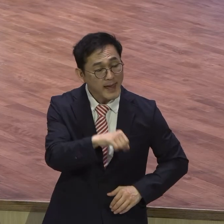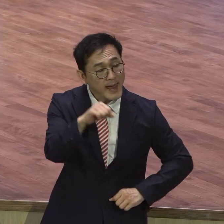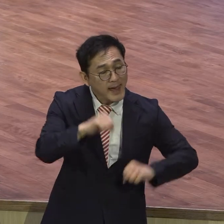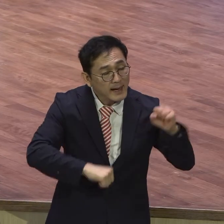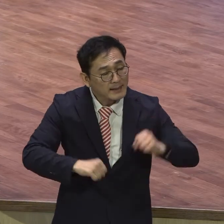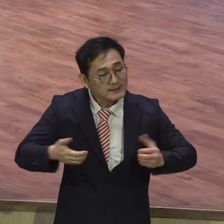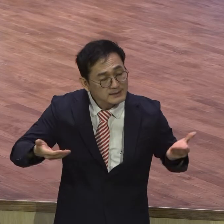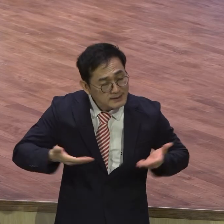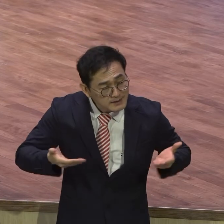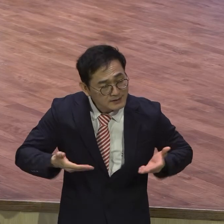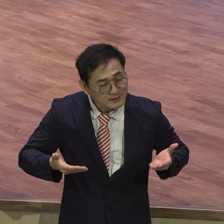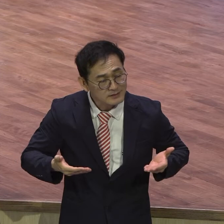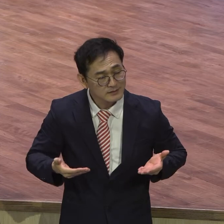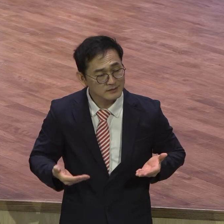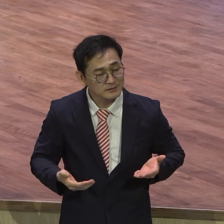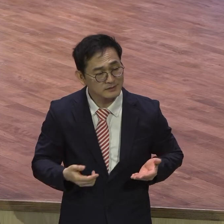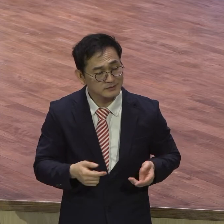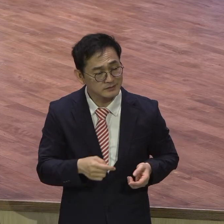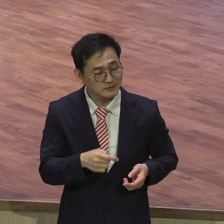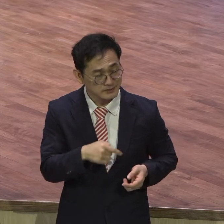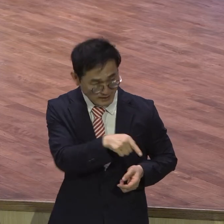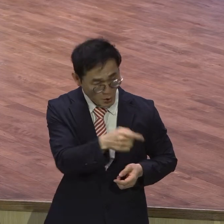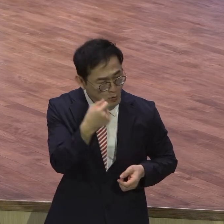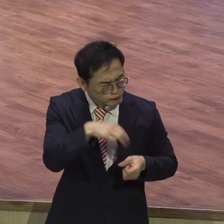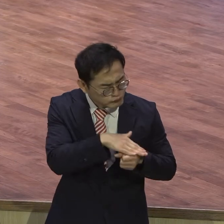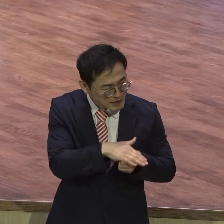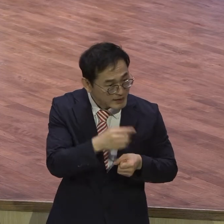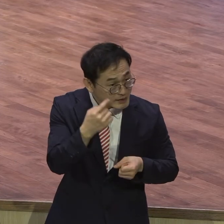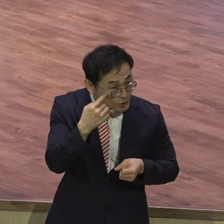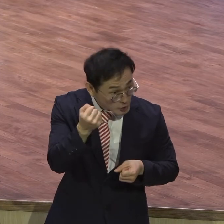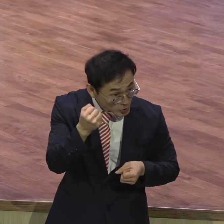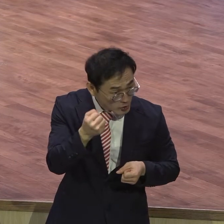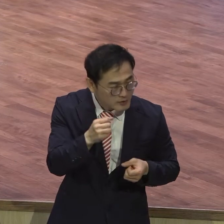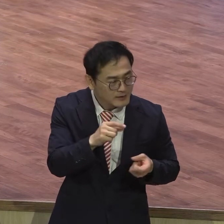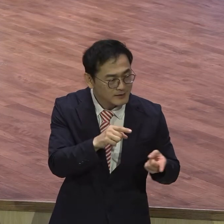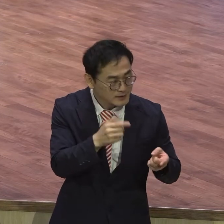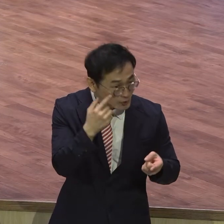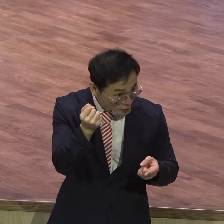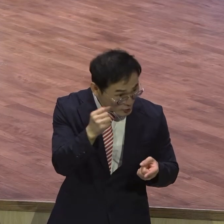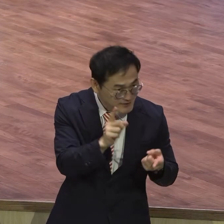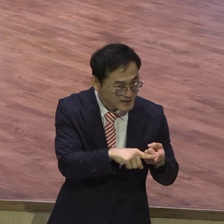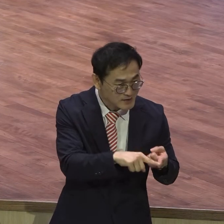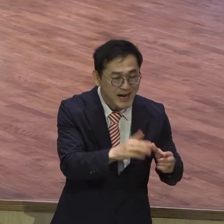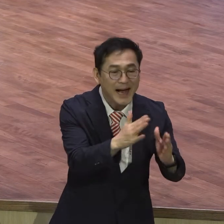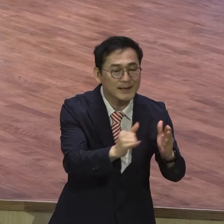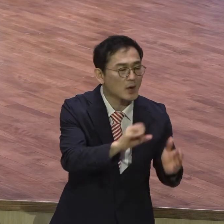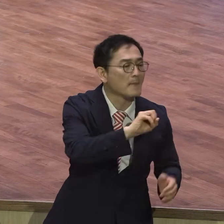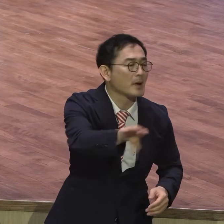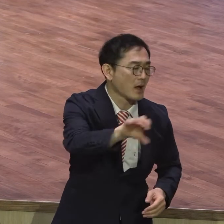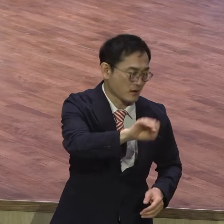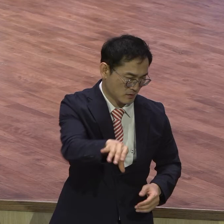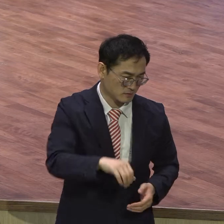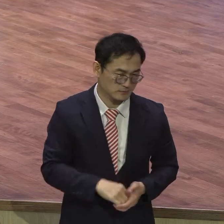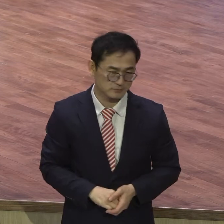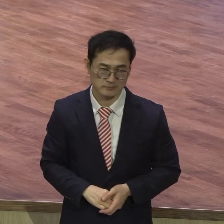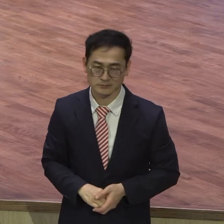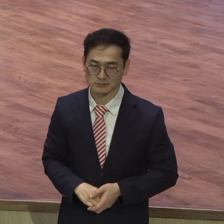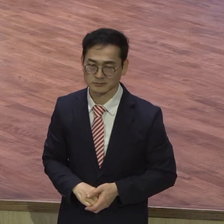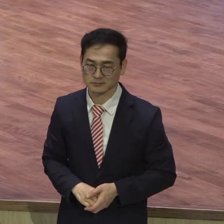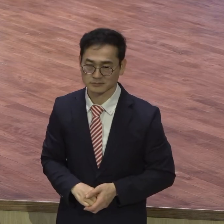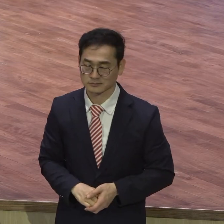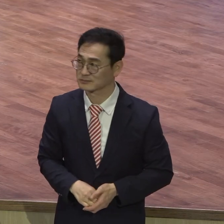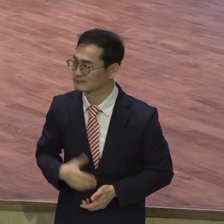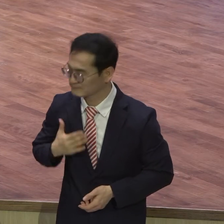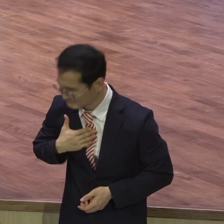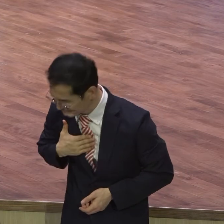큰일을 행하사 너를 불상이신 것을 너 가족에게 알리라 하시니 그가 가서 예수께서 자기에게 어떻게